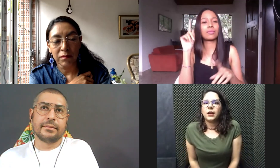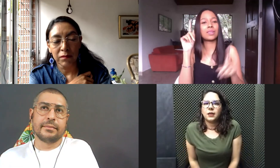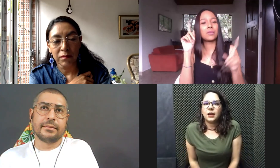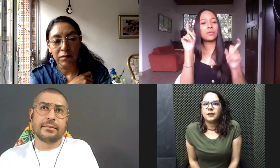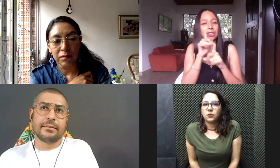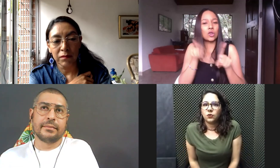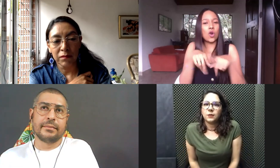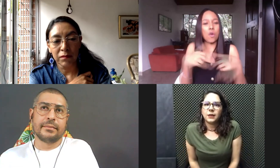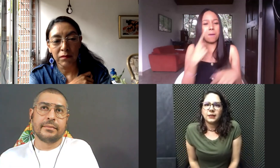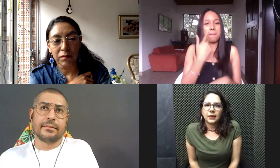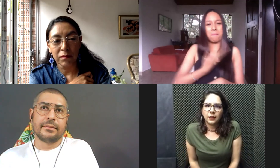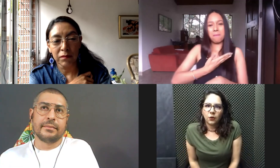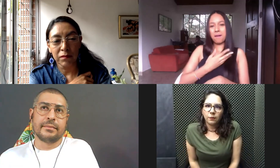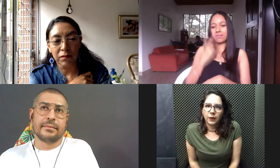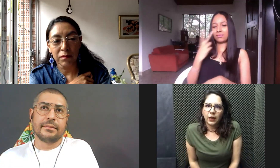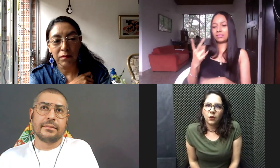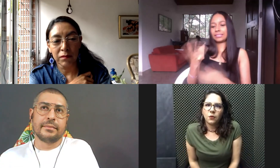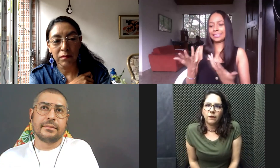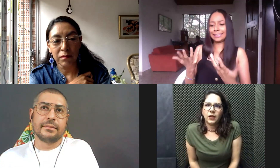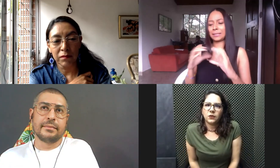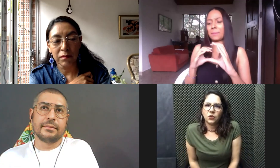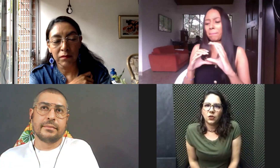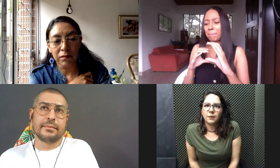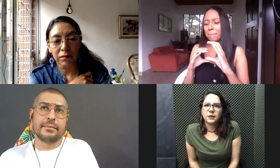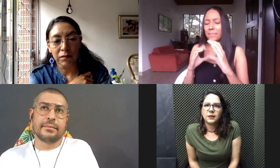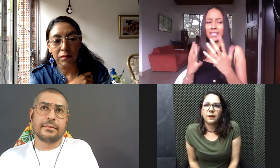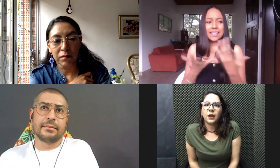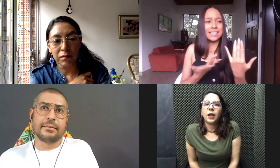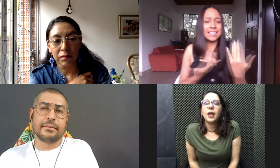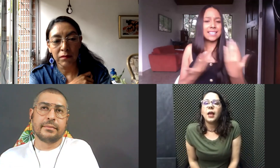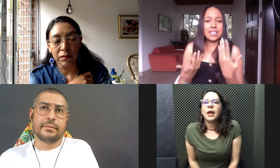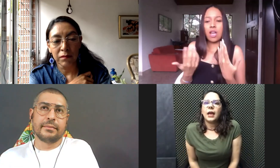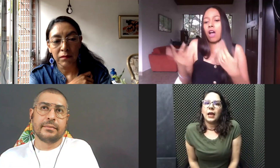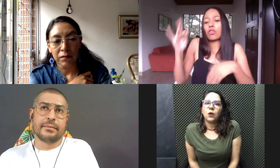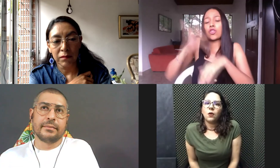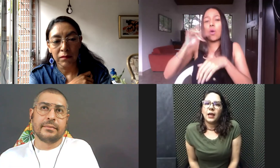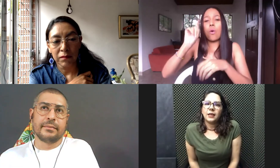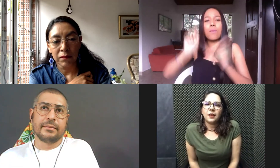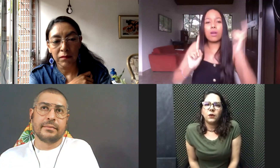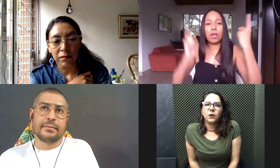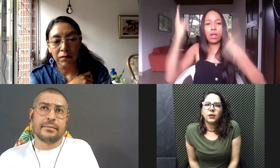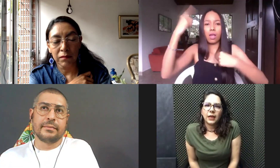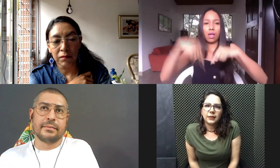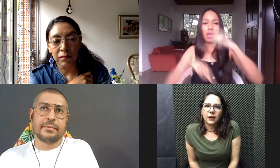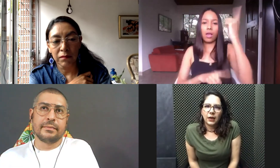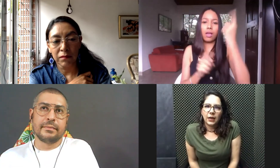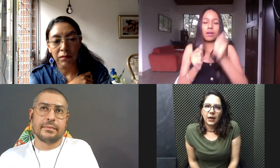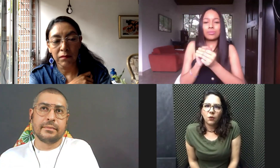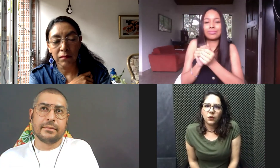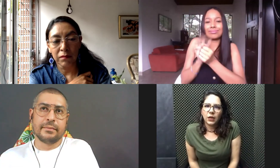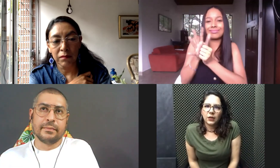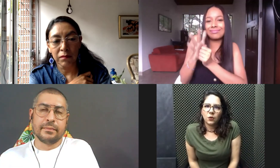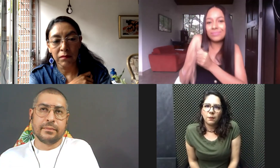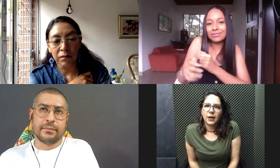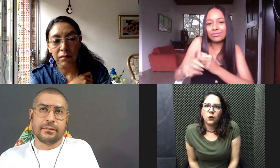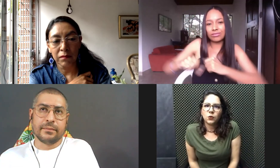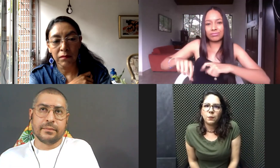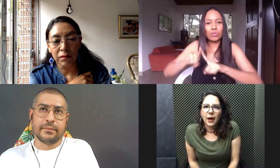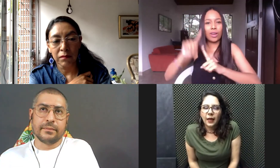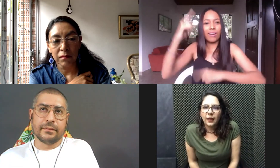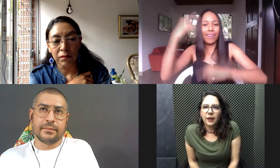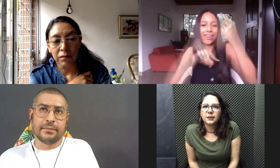lengua de señas. La situación es bastante compleja. Como reflexión también se ve que con esa dificultad, esa barrera de la comunicación para